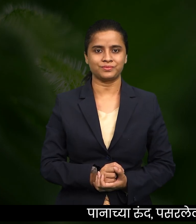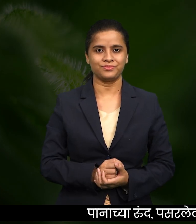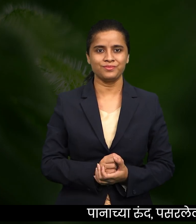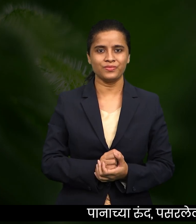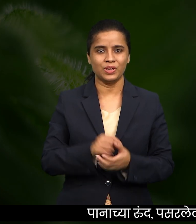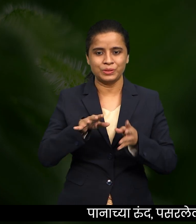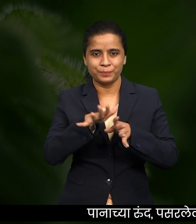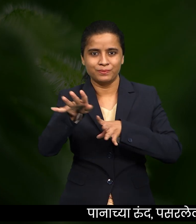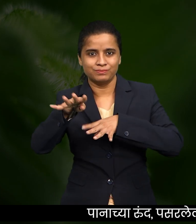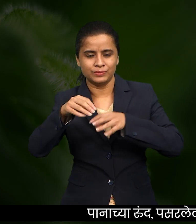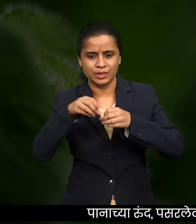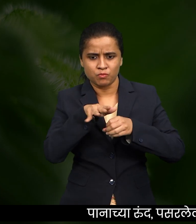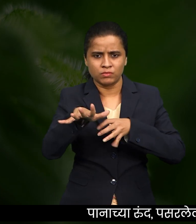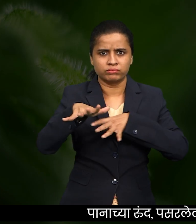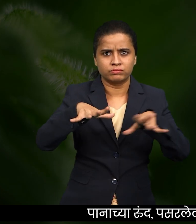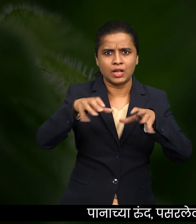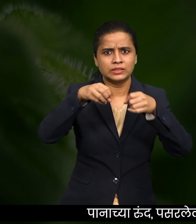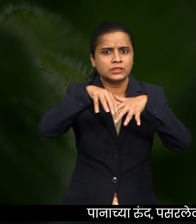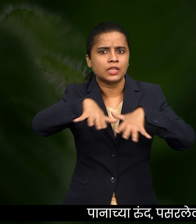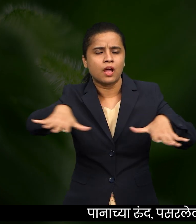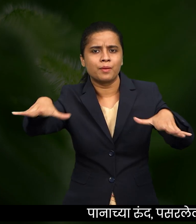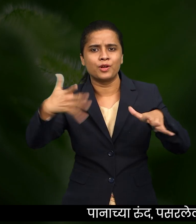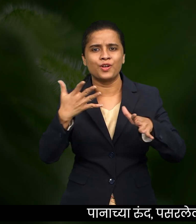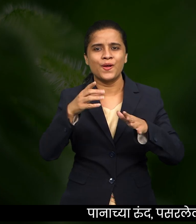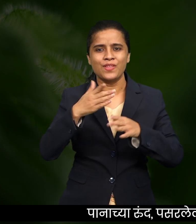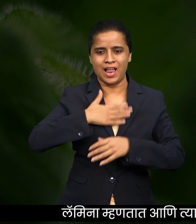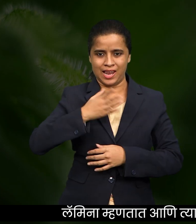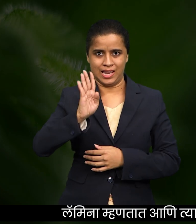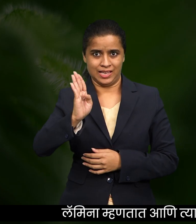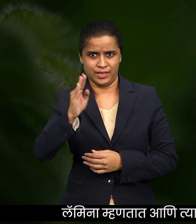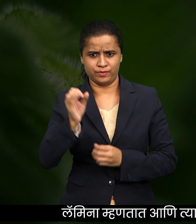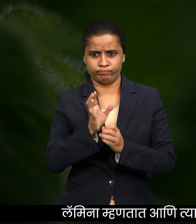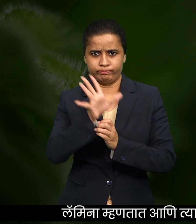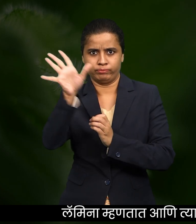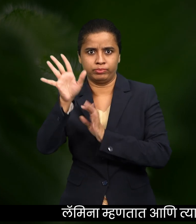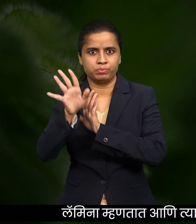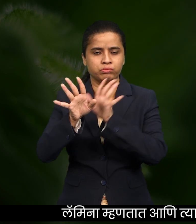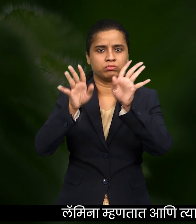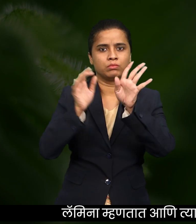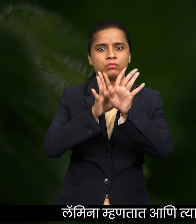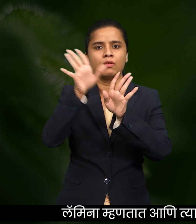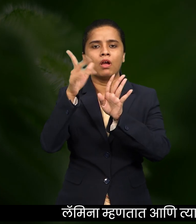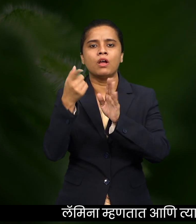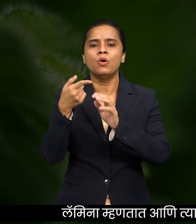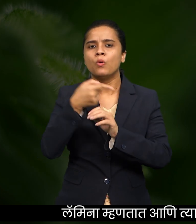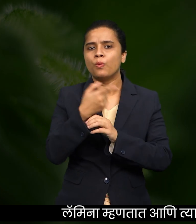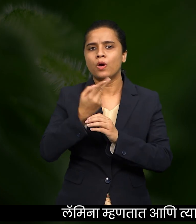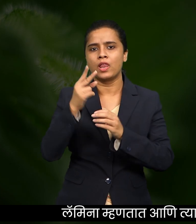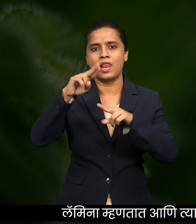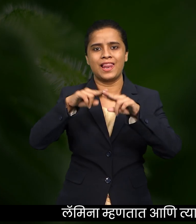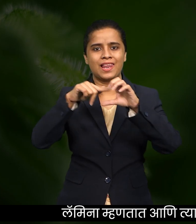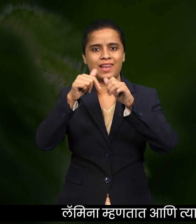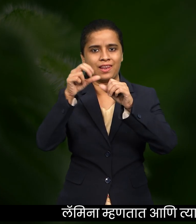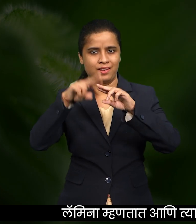पानाच्या रुंद पसरलेल्या भागाला पानाचा पट किंवा लॅमिना म्हणतात आणि त्याच्या कडाला पानाचा